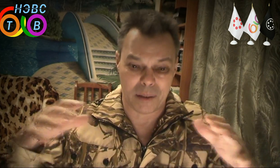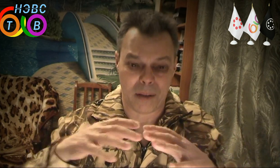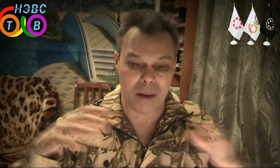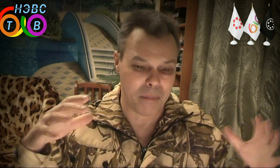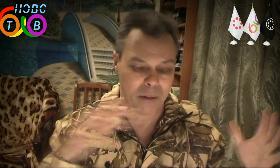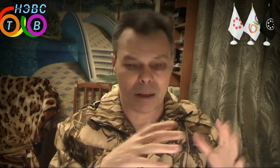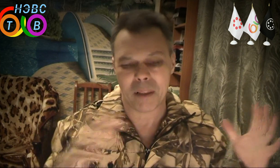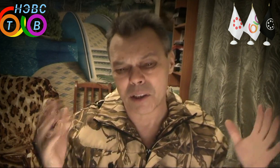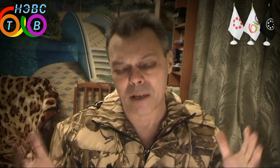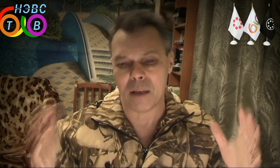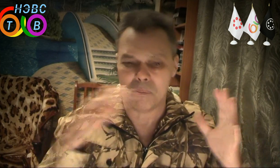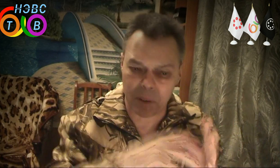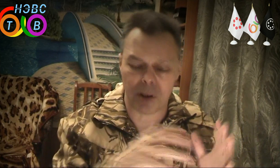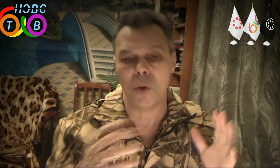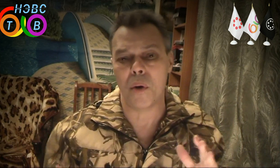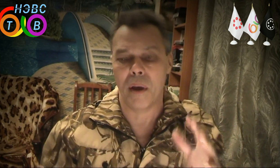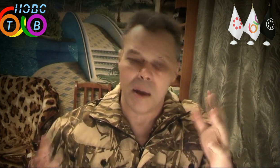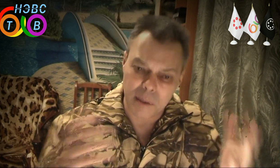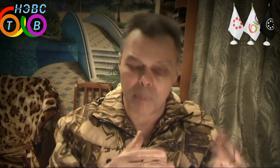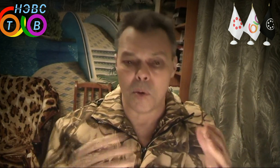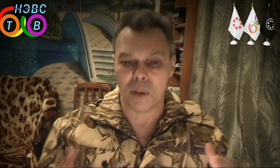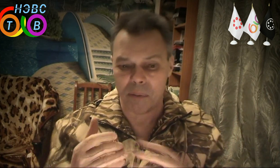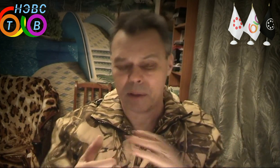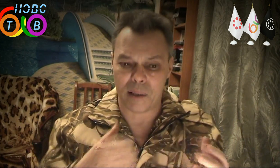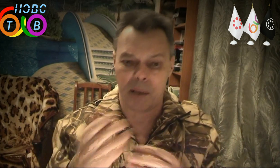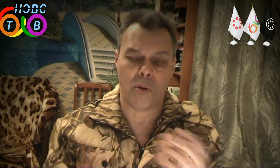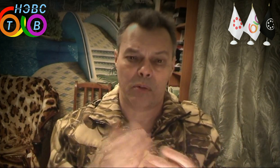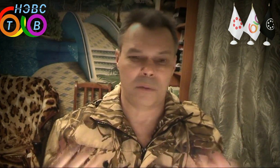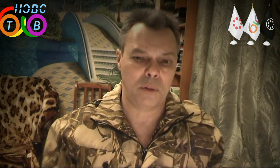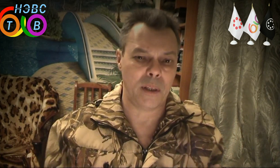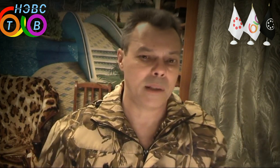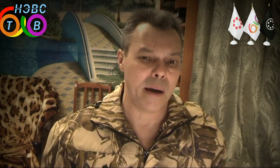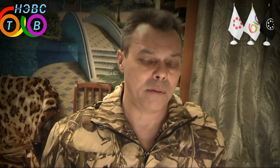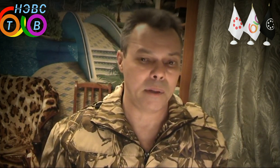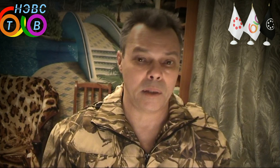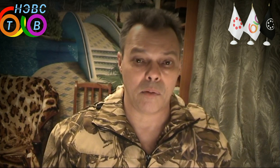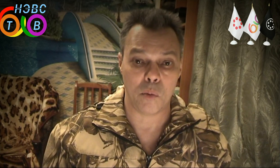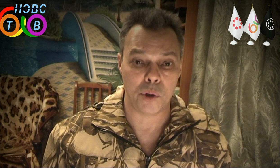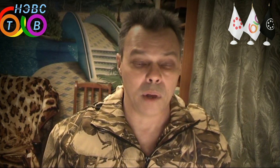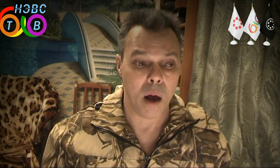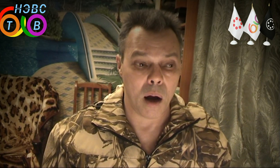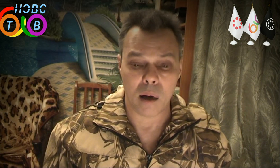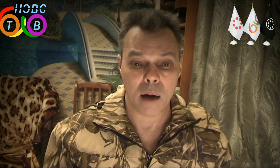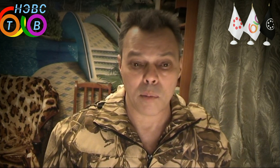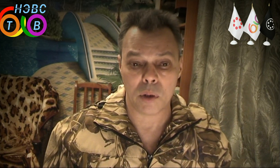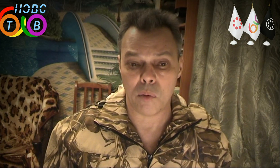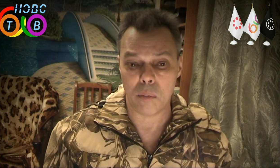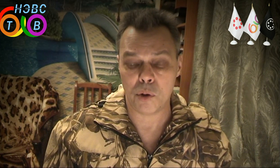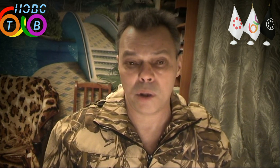кармические, да, взаимоотношения с женой, с ребенком, вот это его вот терзает, вот это его мучает. А карму того мужчины